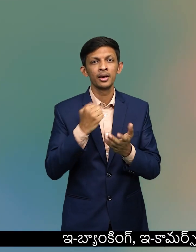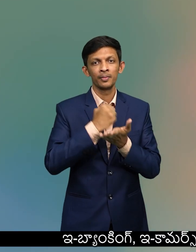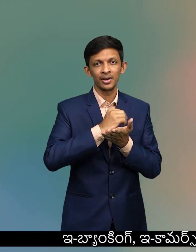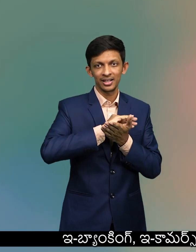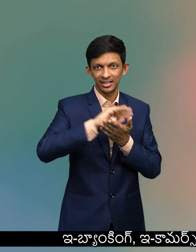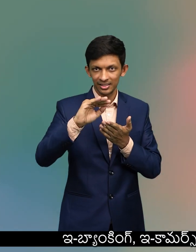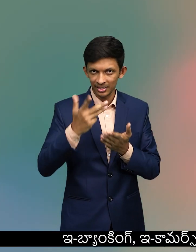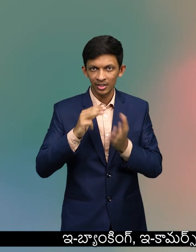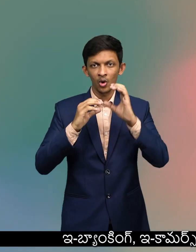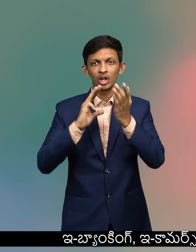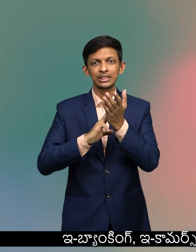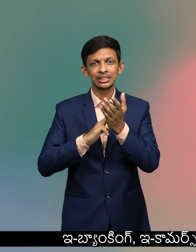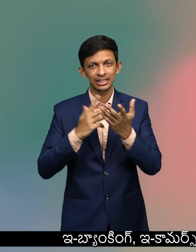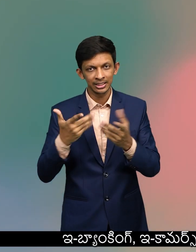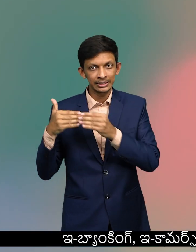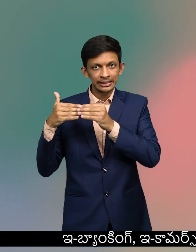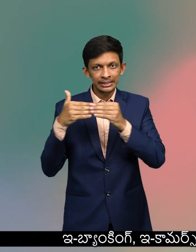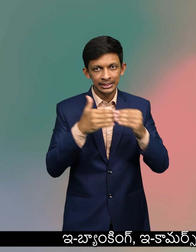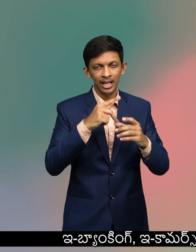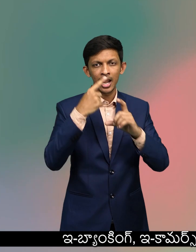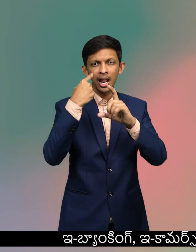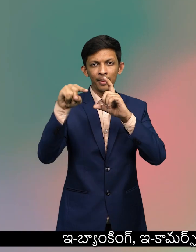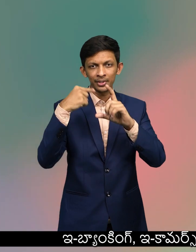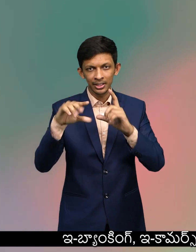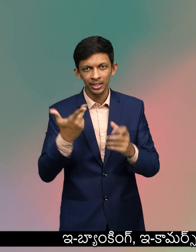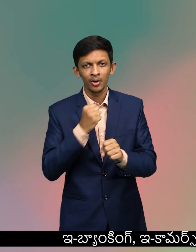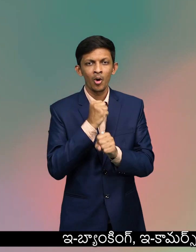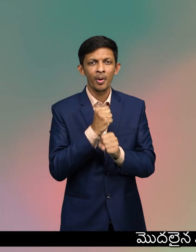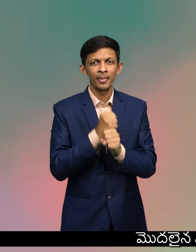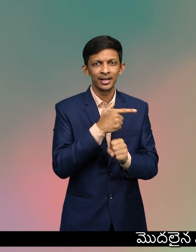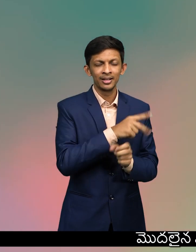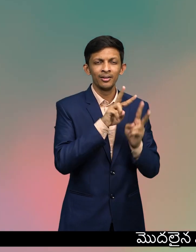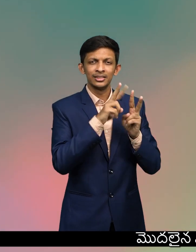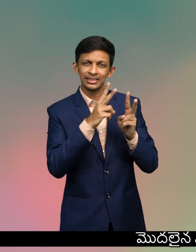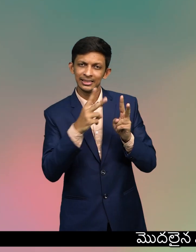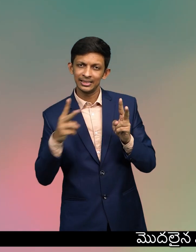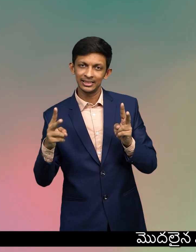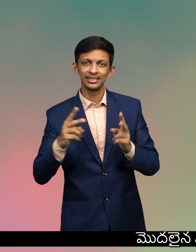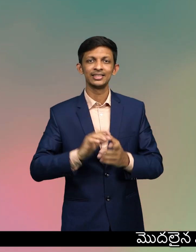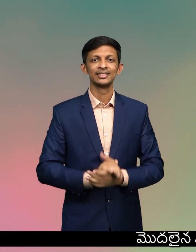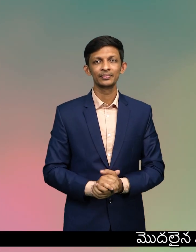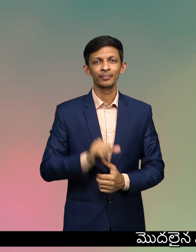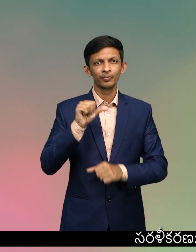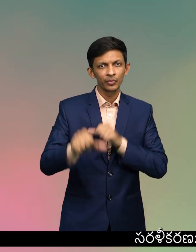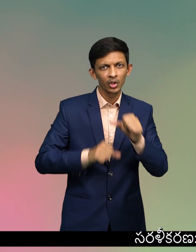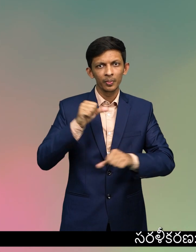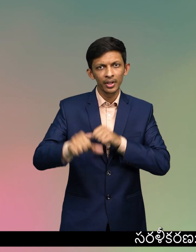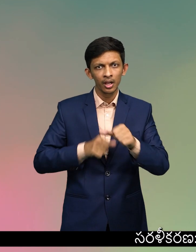బ్యాంకింగ్, కామర్స్, లెర్నింగ్, ఈమెయిల్, గవర్నెన్స్ మొదలైన వాటిని రూపొందించారు. సరళీకరణ.